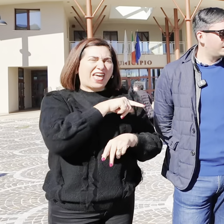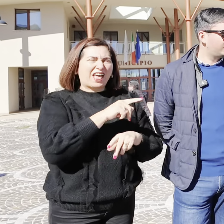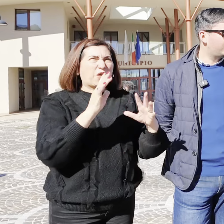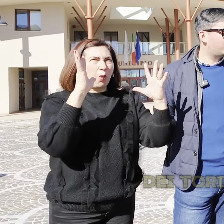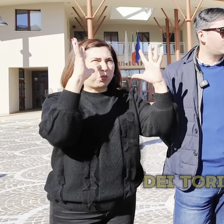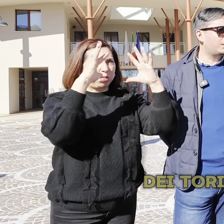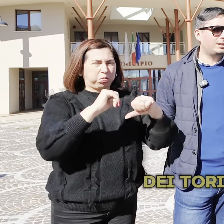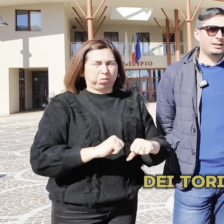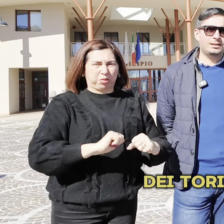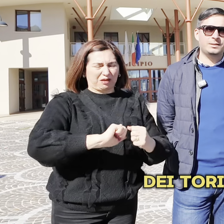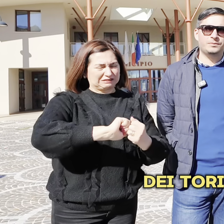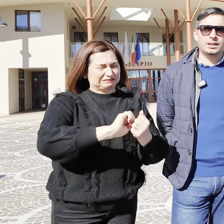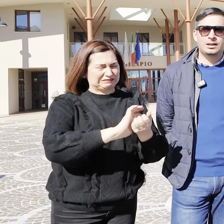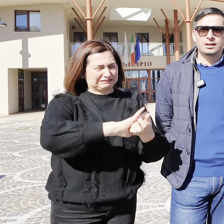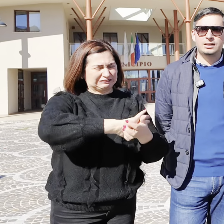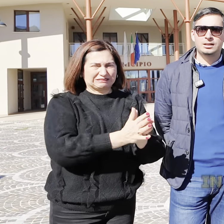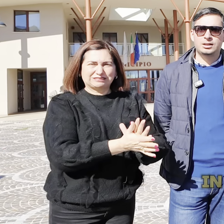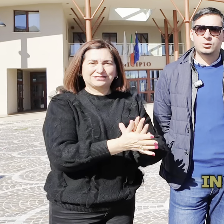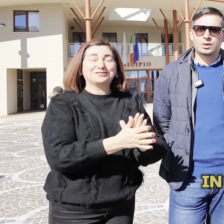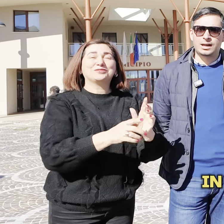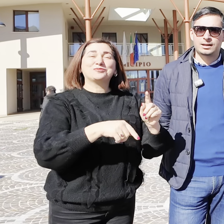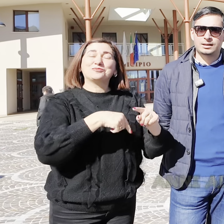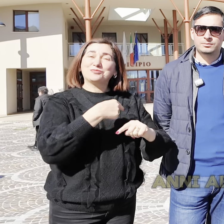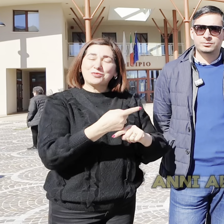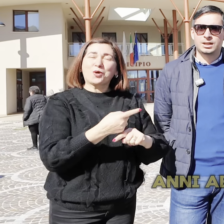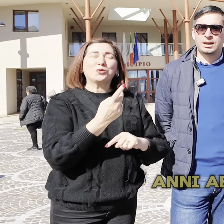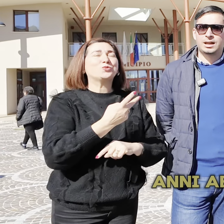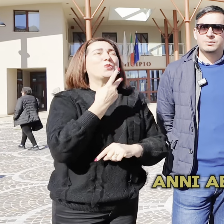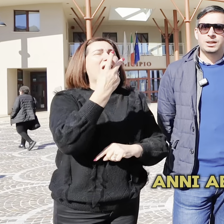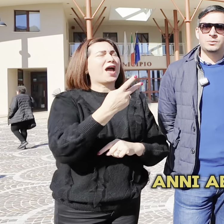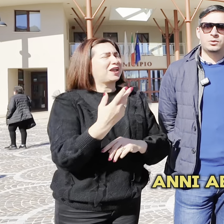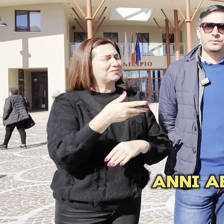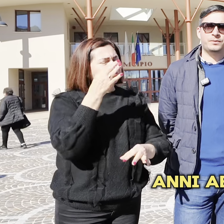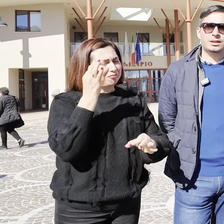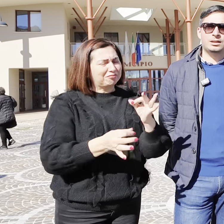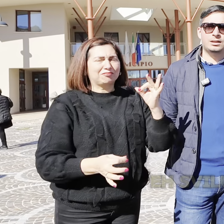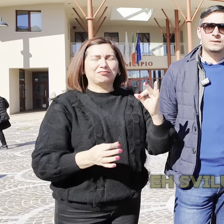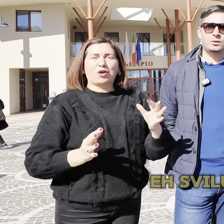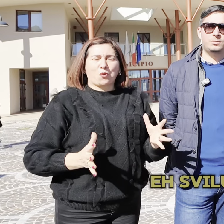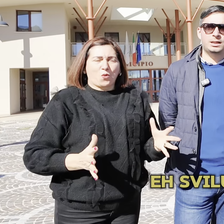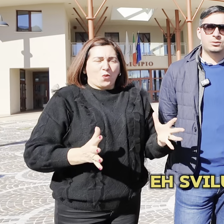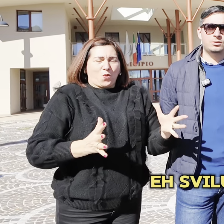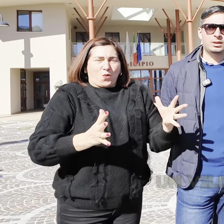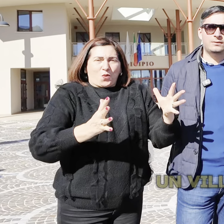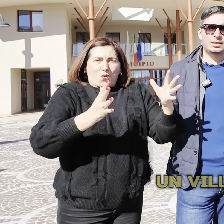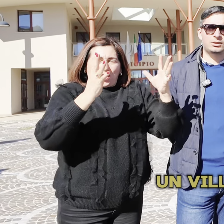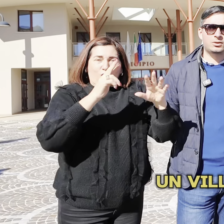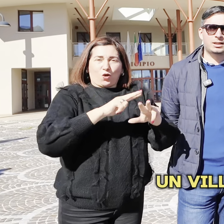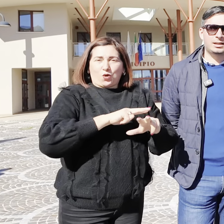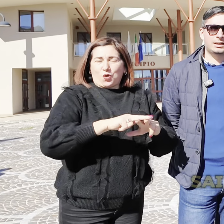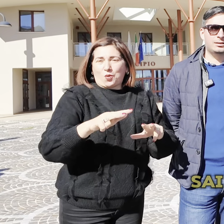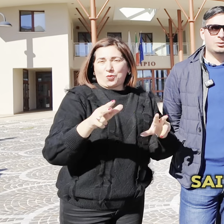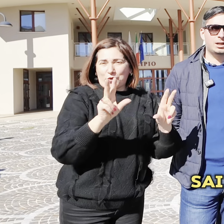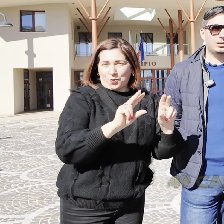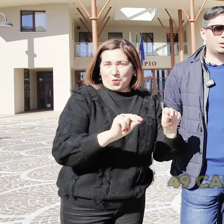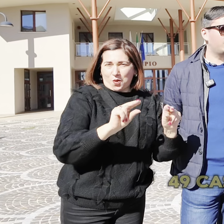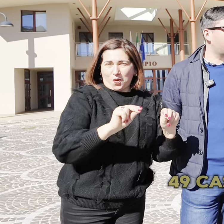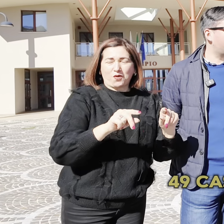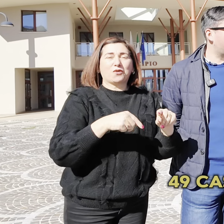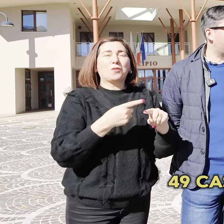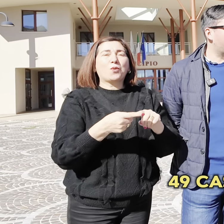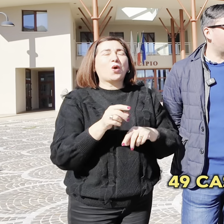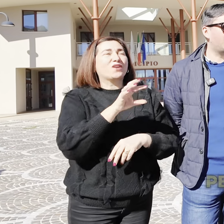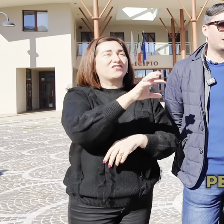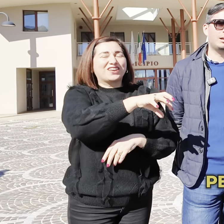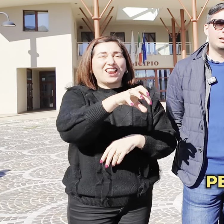casa dei Torricellesi, in 2 anni. Abbiamo sviluppato un villaggio SAE di